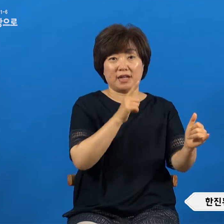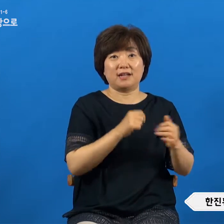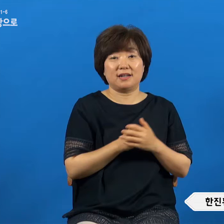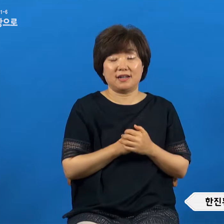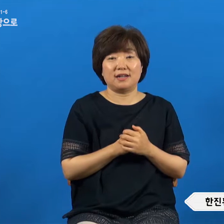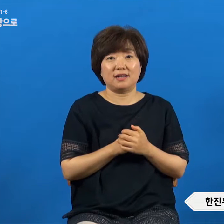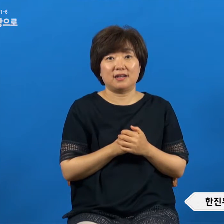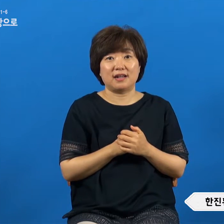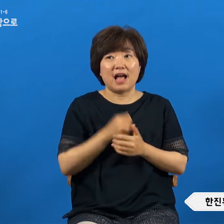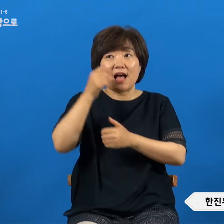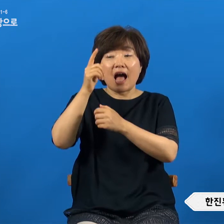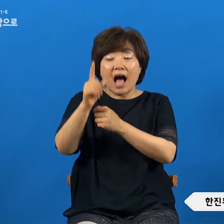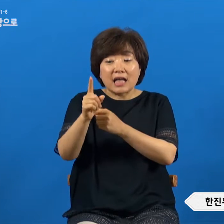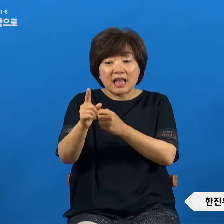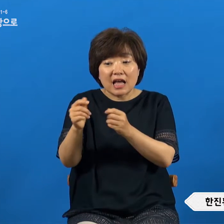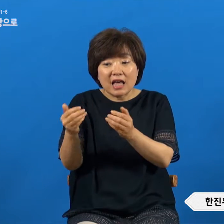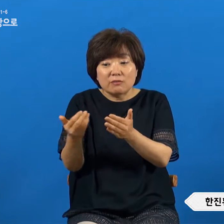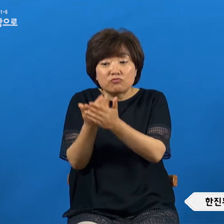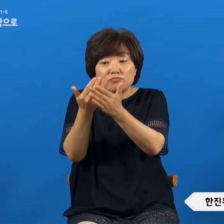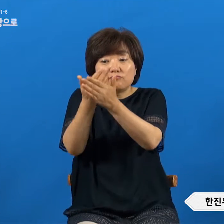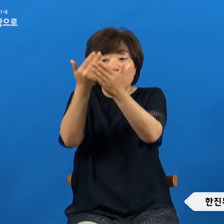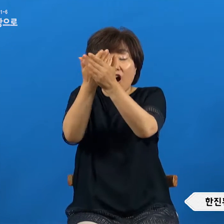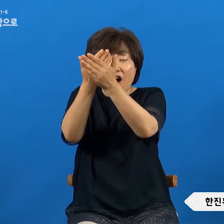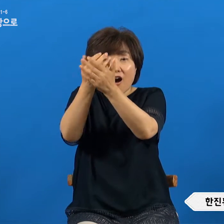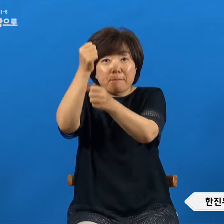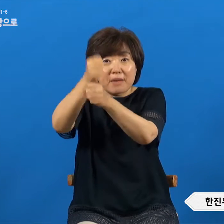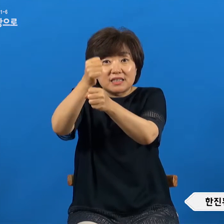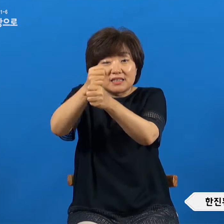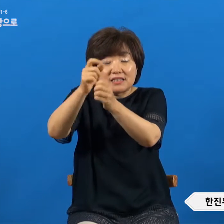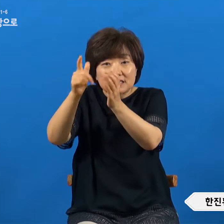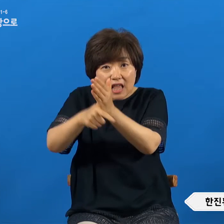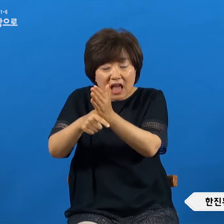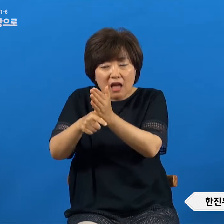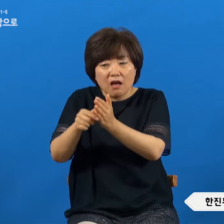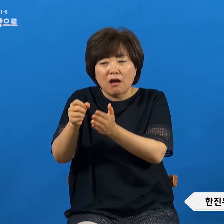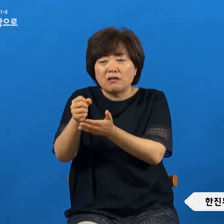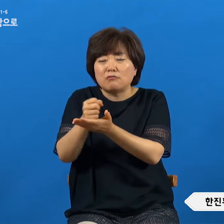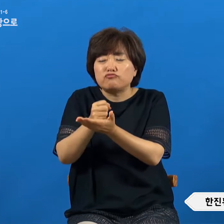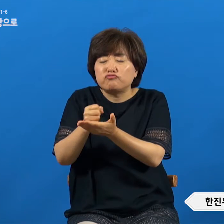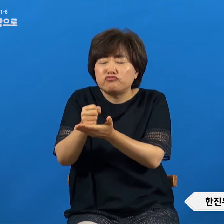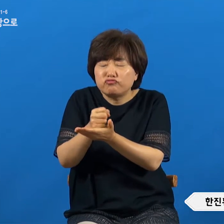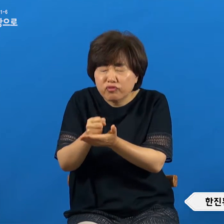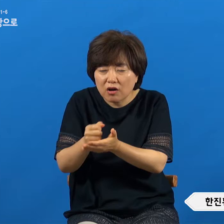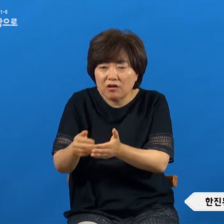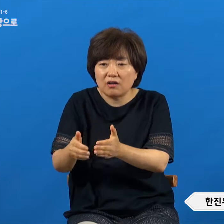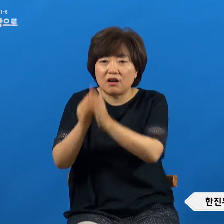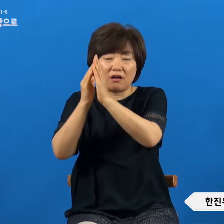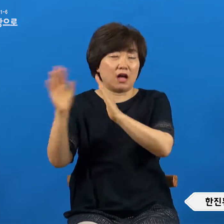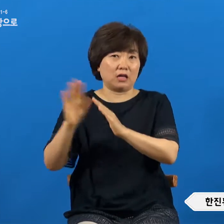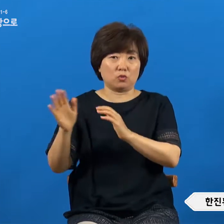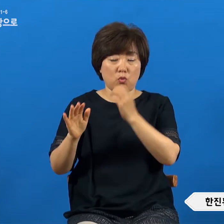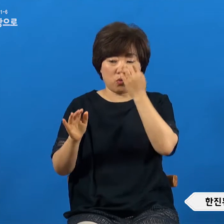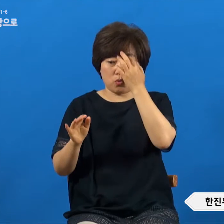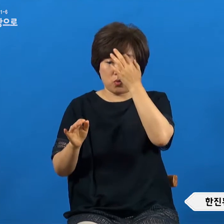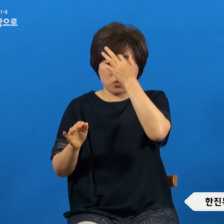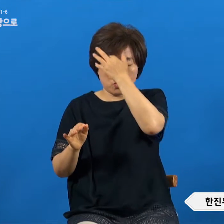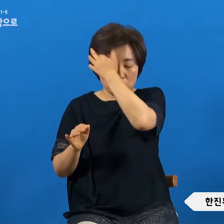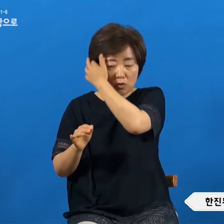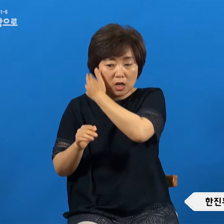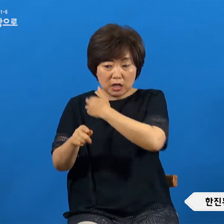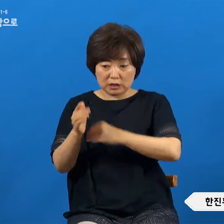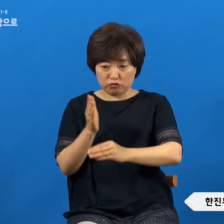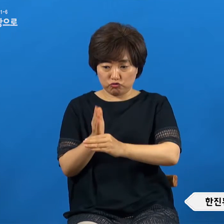불렀습니다. 하나의 문명이 새롭게 태동될 때는 그게 우연히 생기는 것이 아니라 그